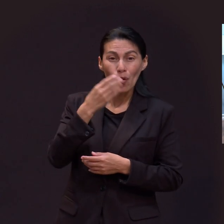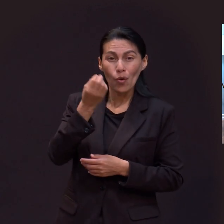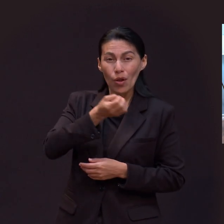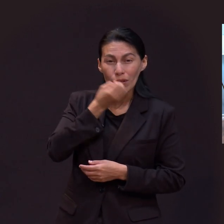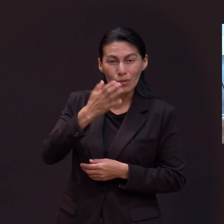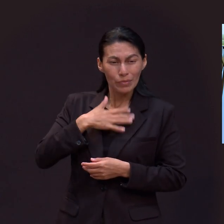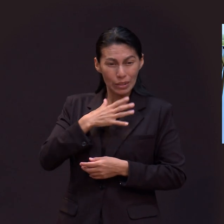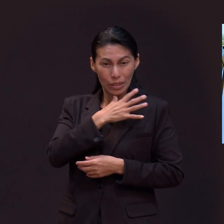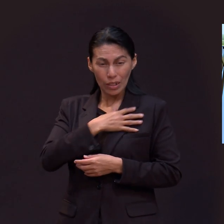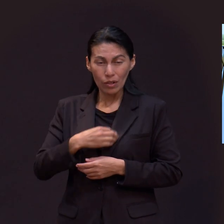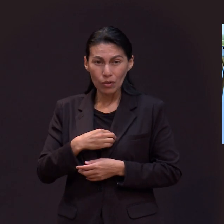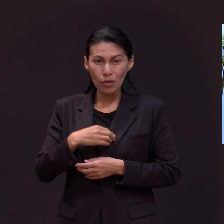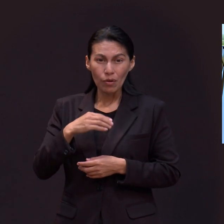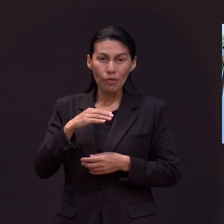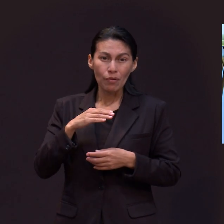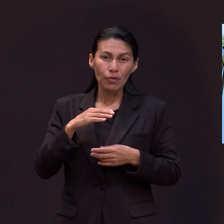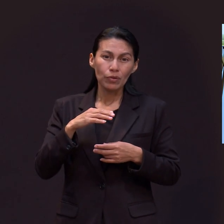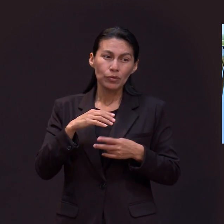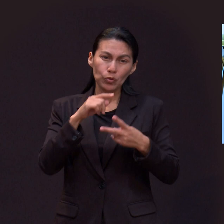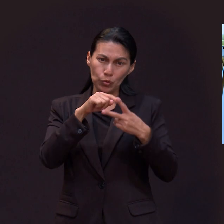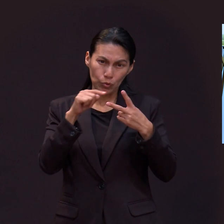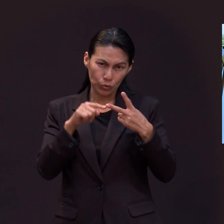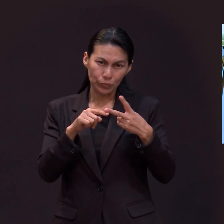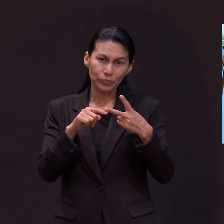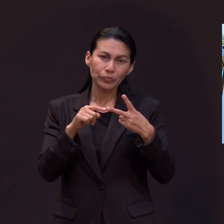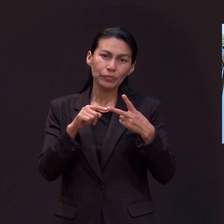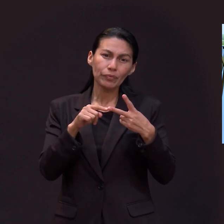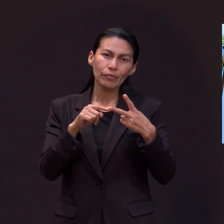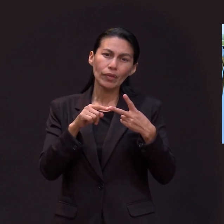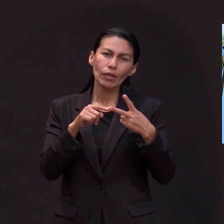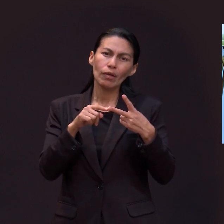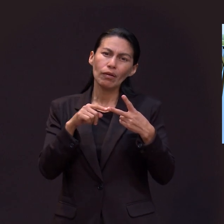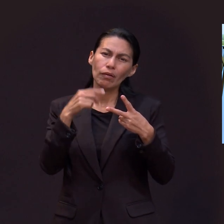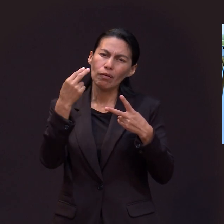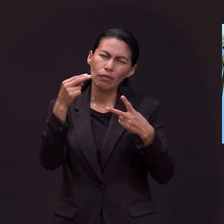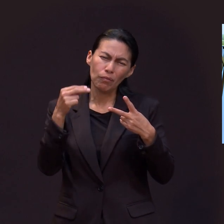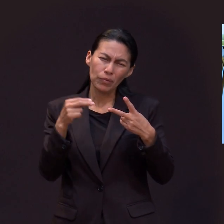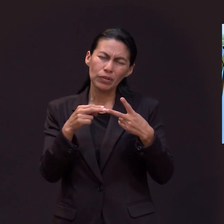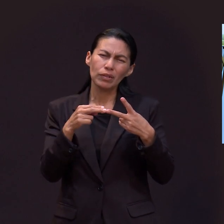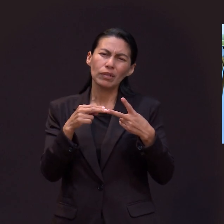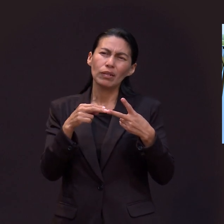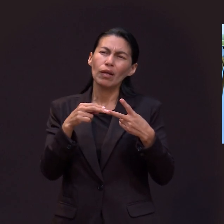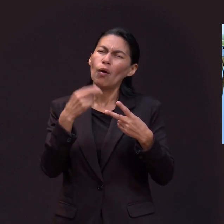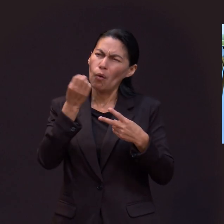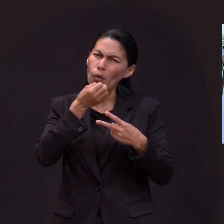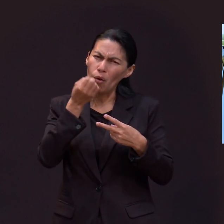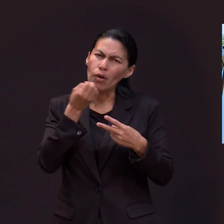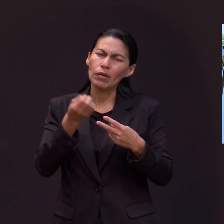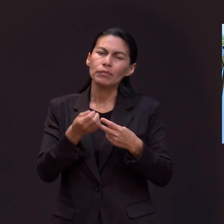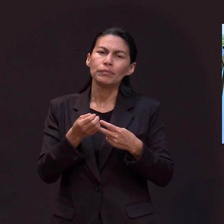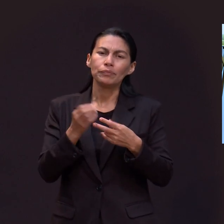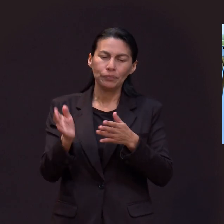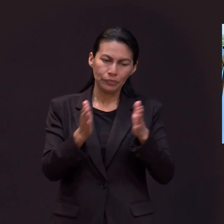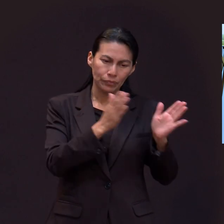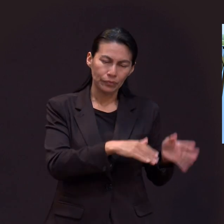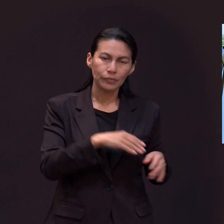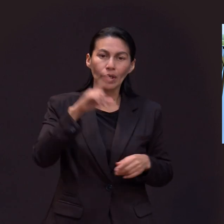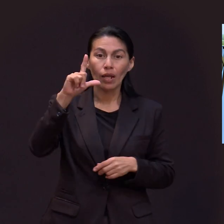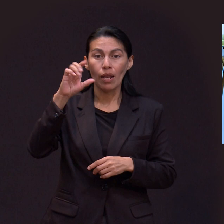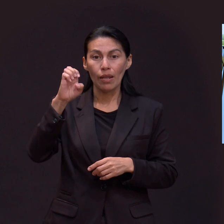josé y kirilenko killer in perdón por ahora haremos anna por ellos